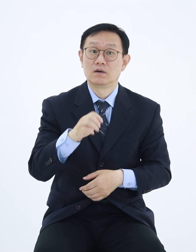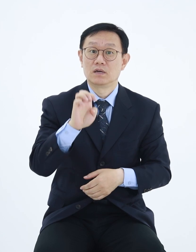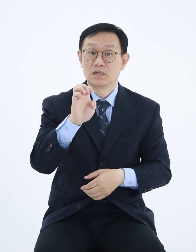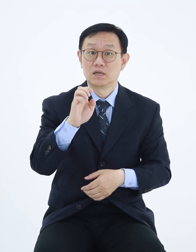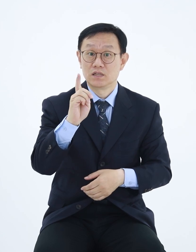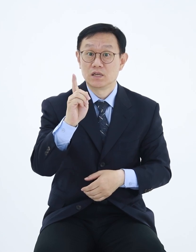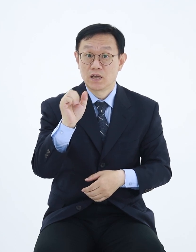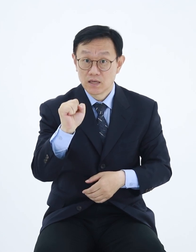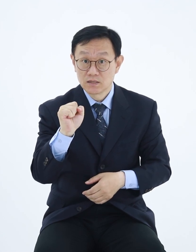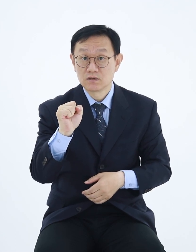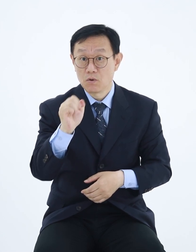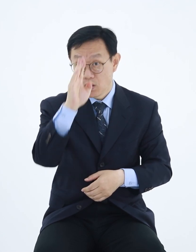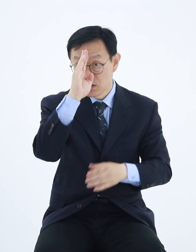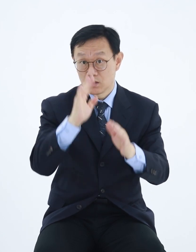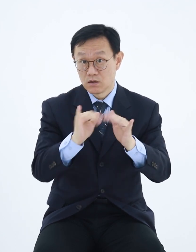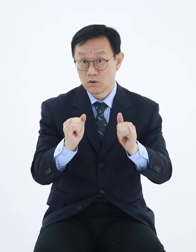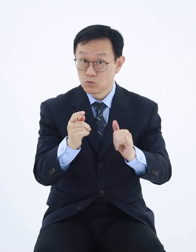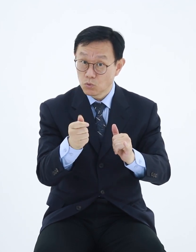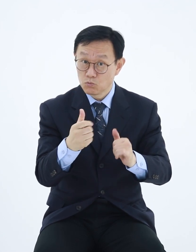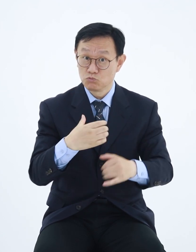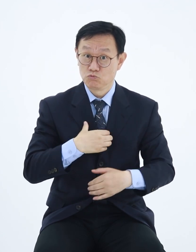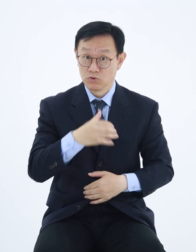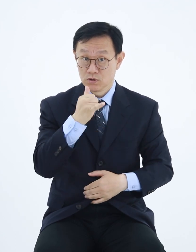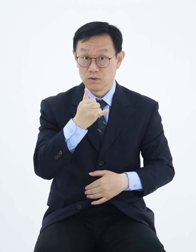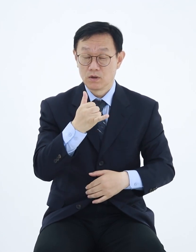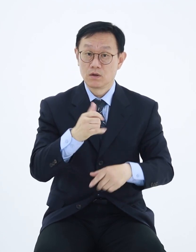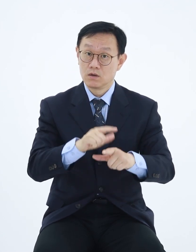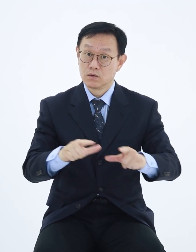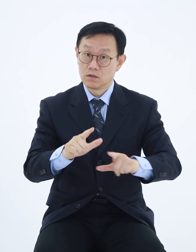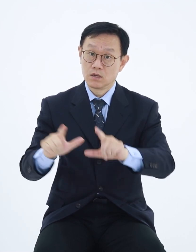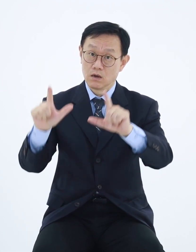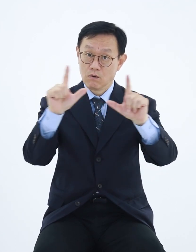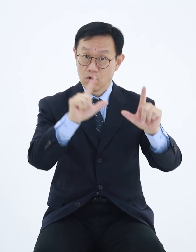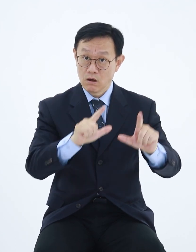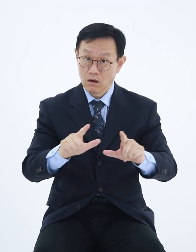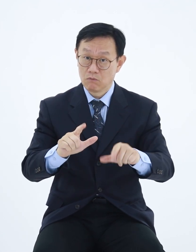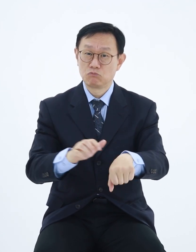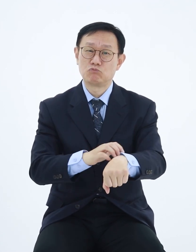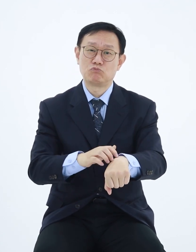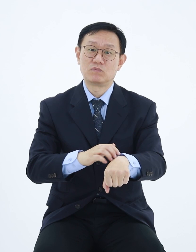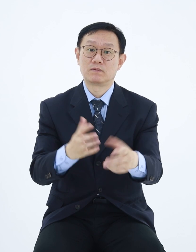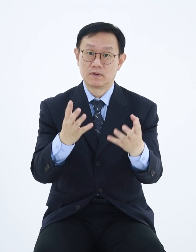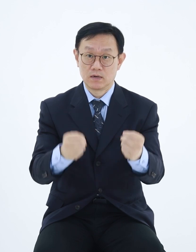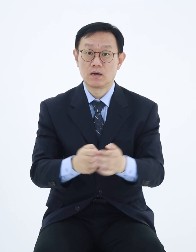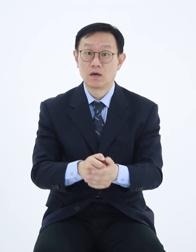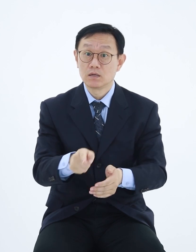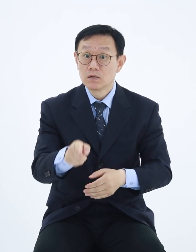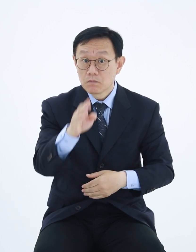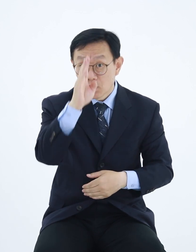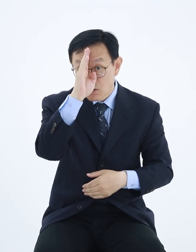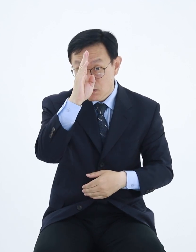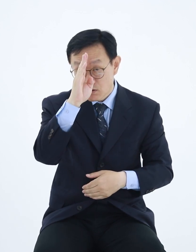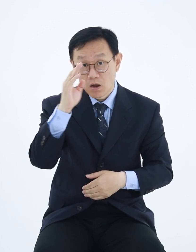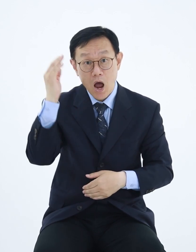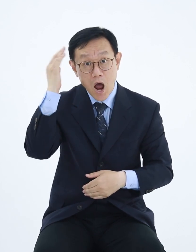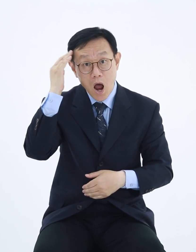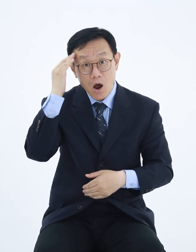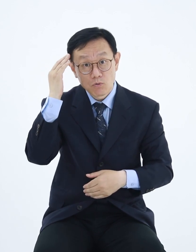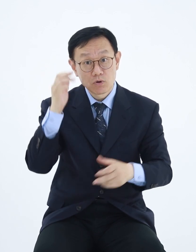다쳐도 위험해질 수 있어서 일상생활을 하는데 불편함을 겪습니다. 이 병은 아직 우리나라에서는 장애 범주에